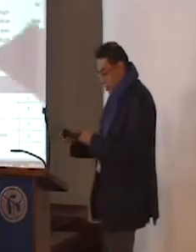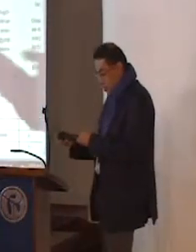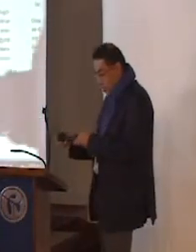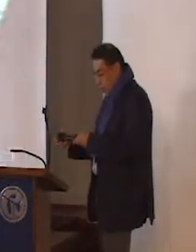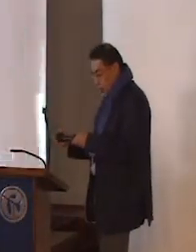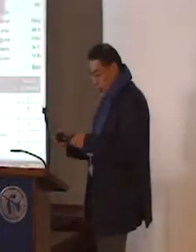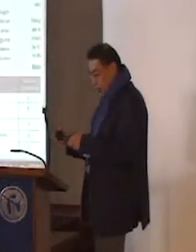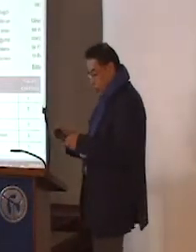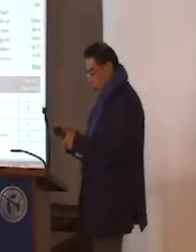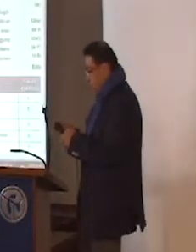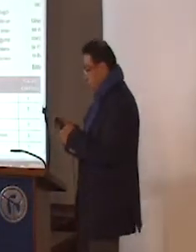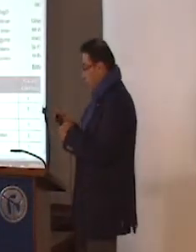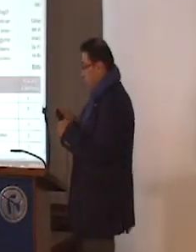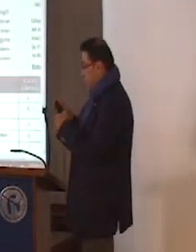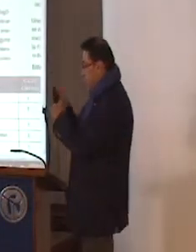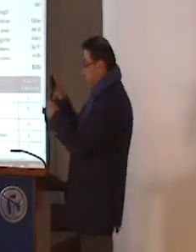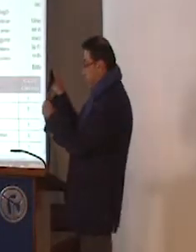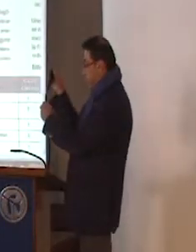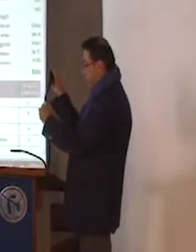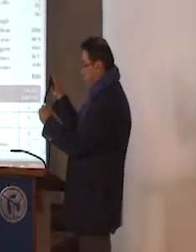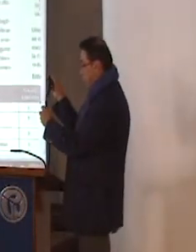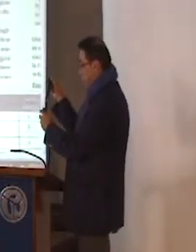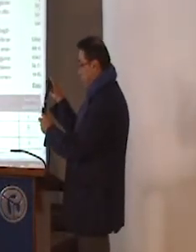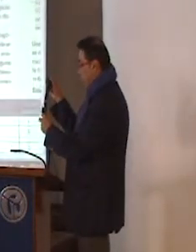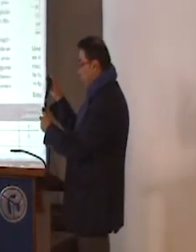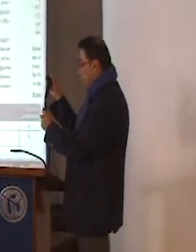rápidamente es como